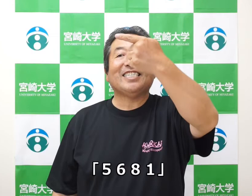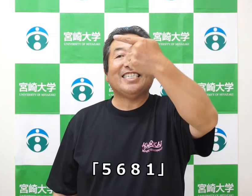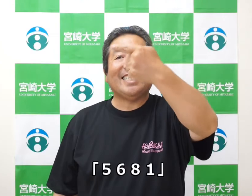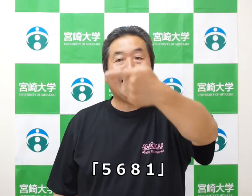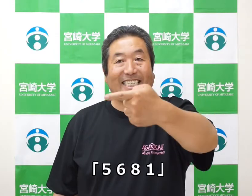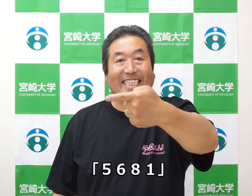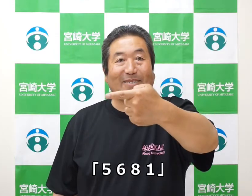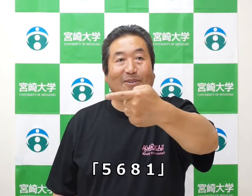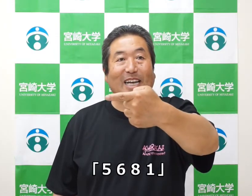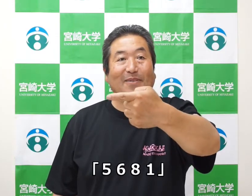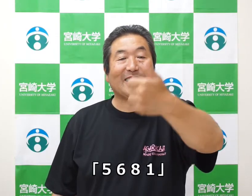5681、もう一回いきます。